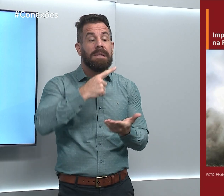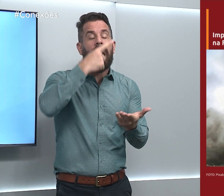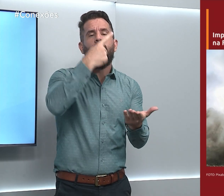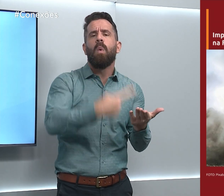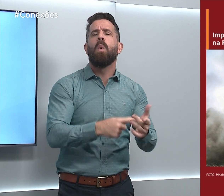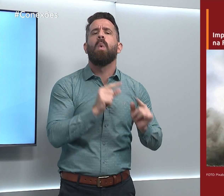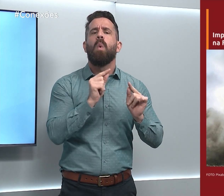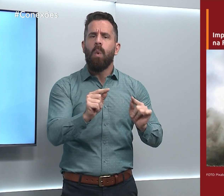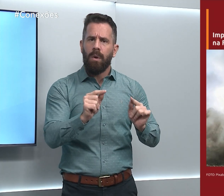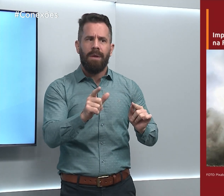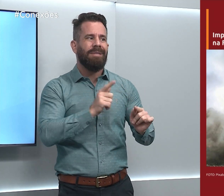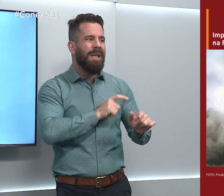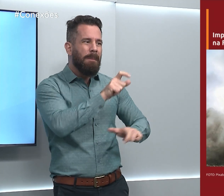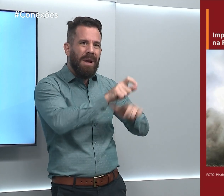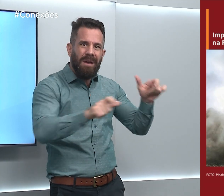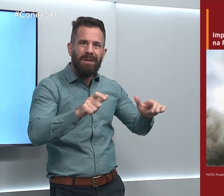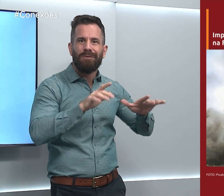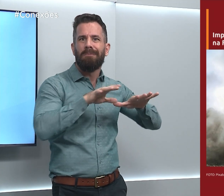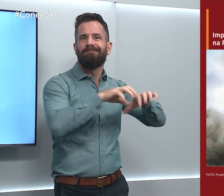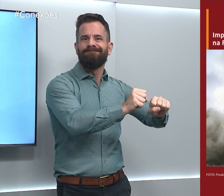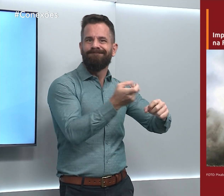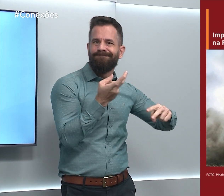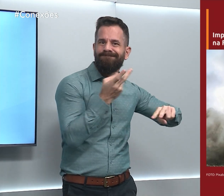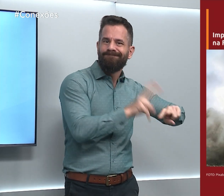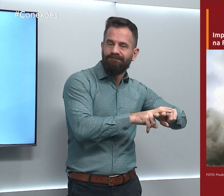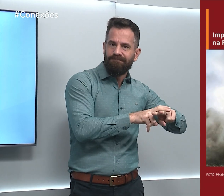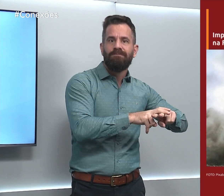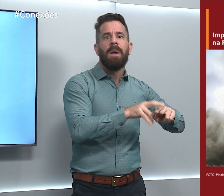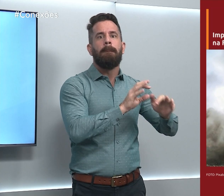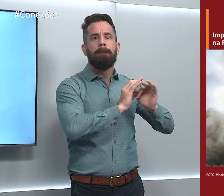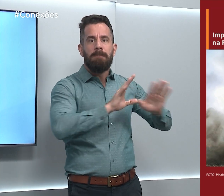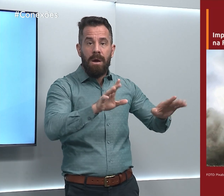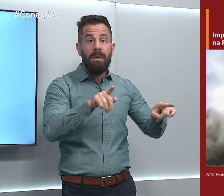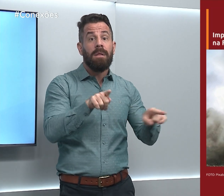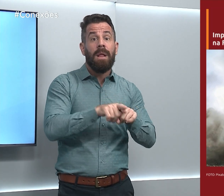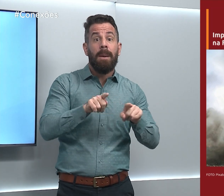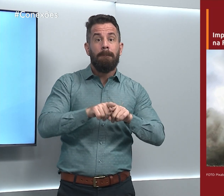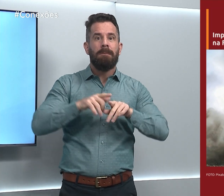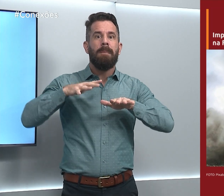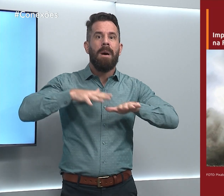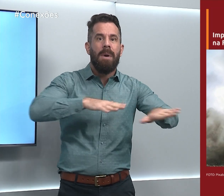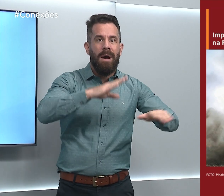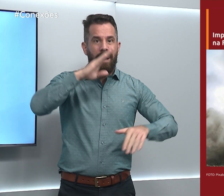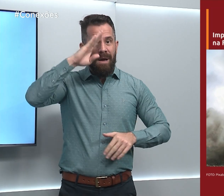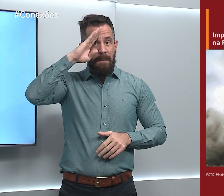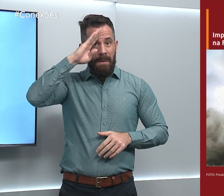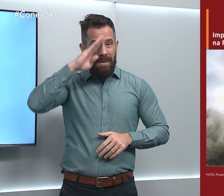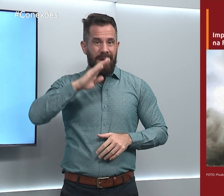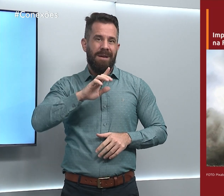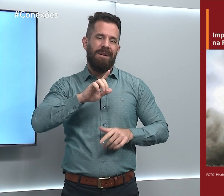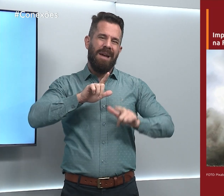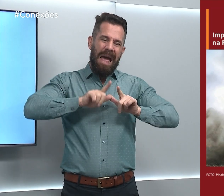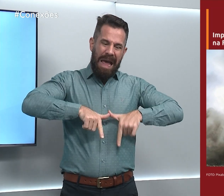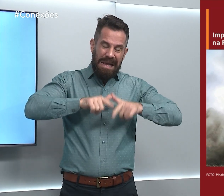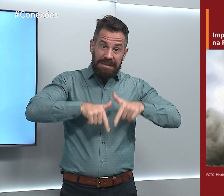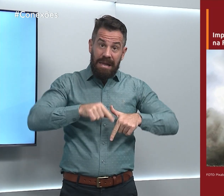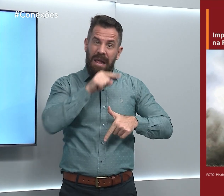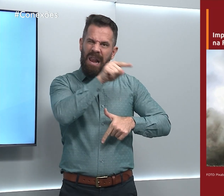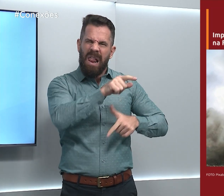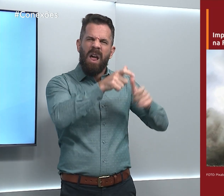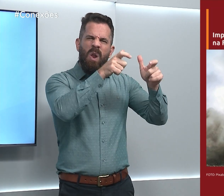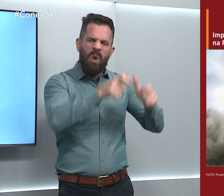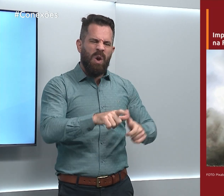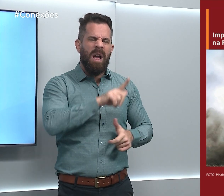reféns e a retirada gradual das tropas israelenses de Gaza. Os dois países, que a gente acabou de